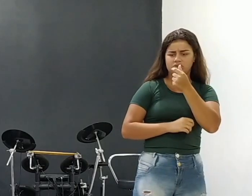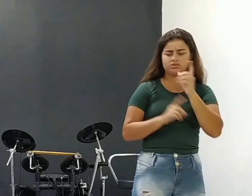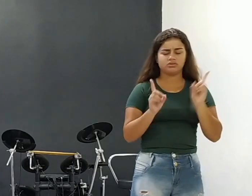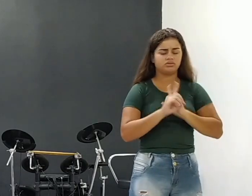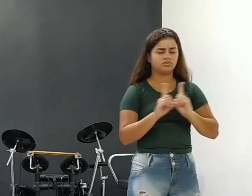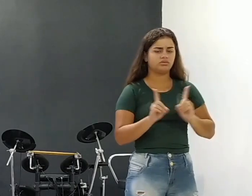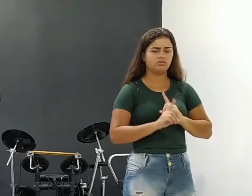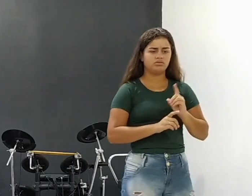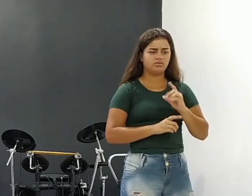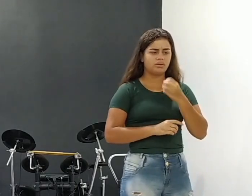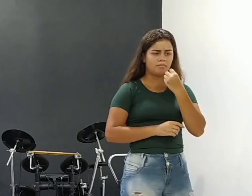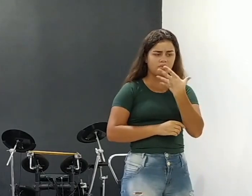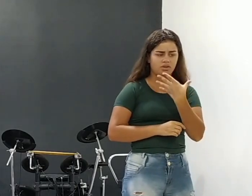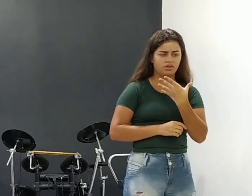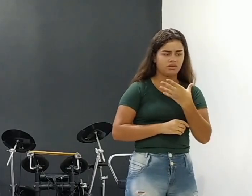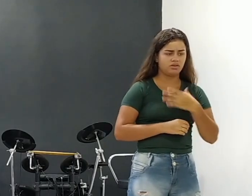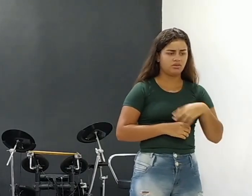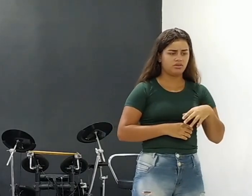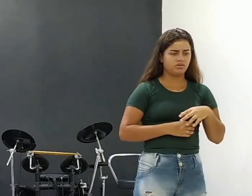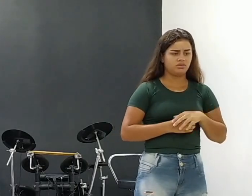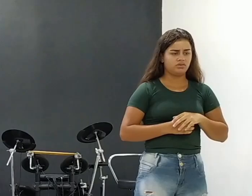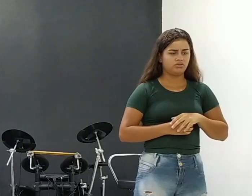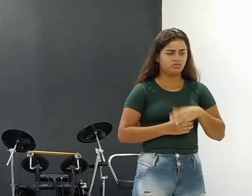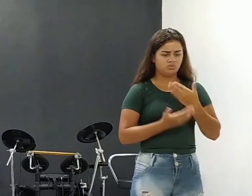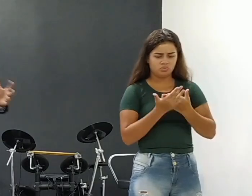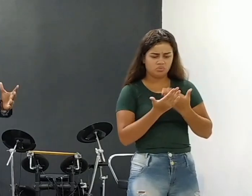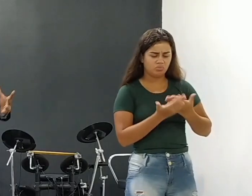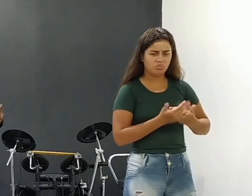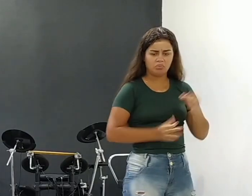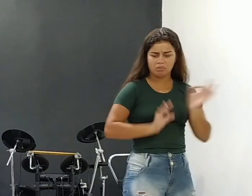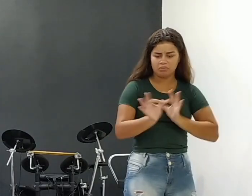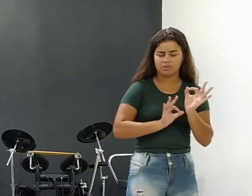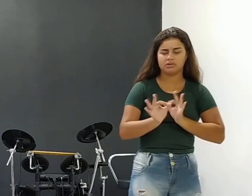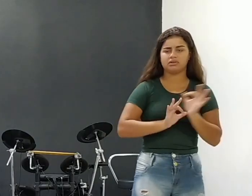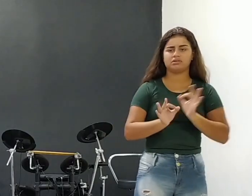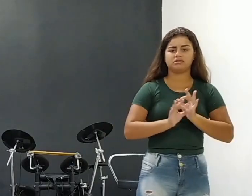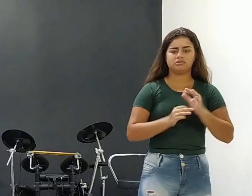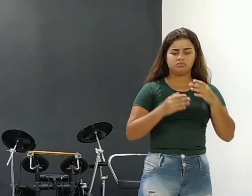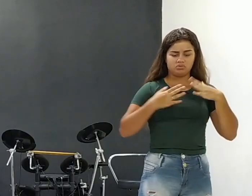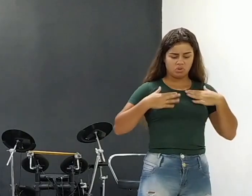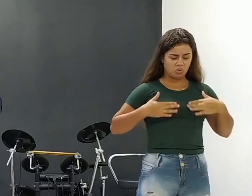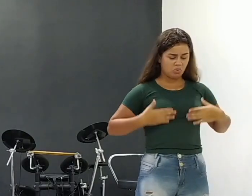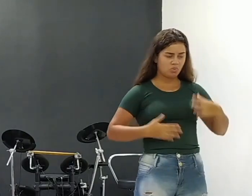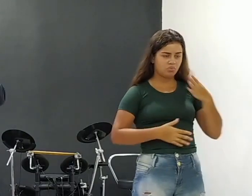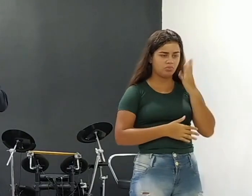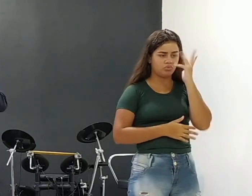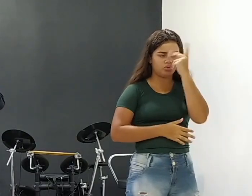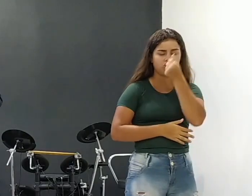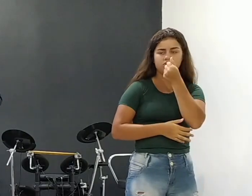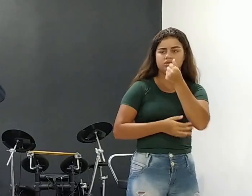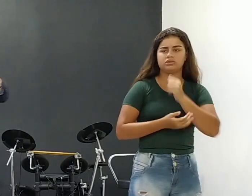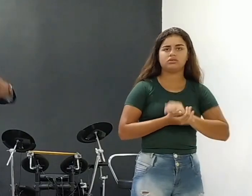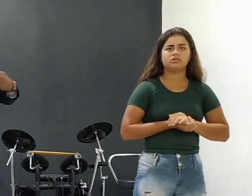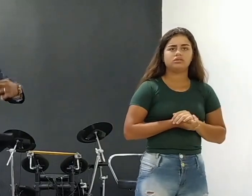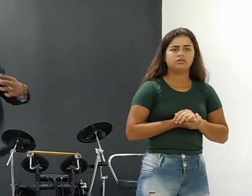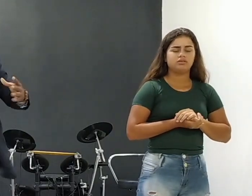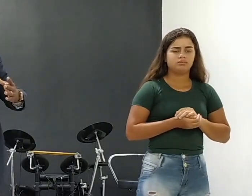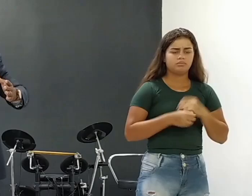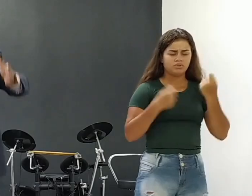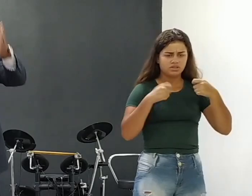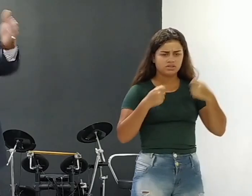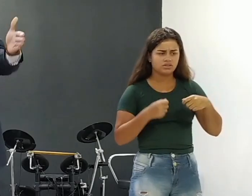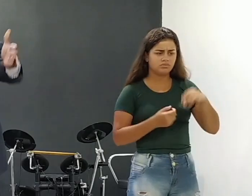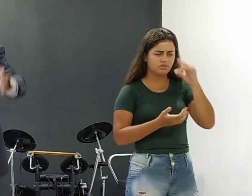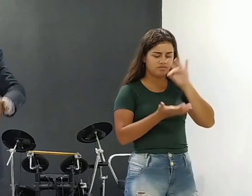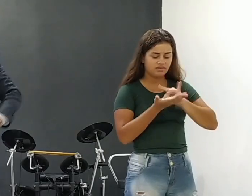que está mais bem estudado, preparado, aquele que se veste melhor. Sabe por quê, irmão? Se eu não for verdadeiro com Cristo, com terra